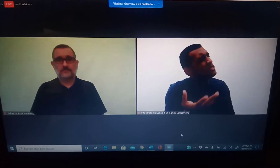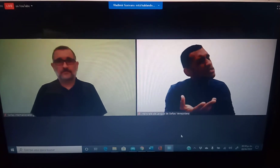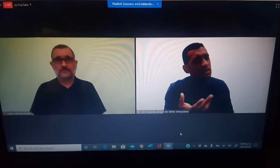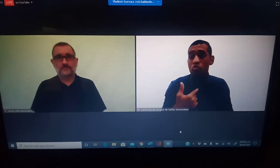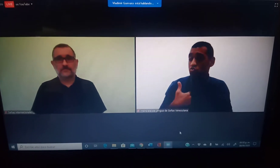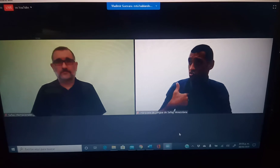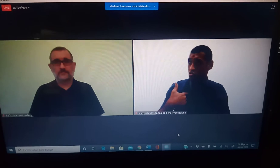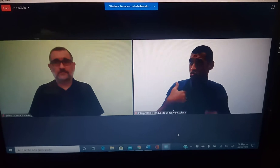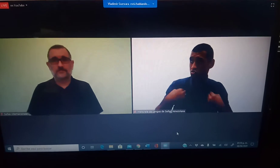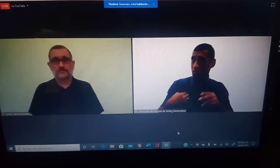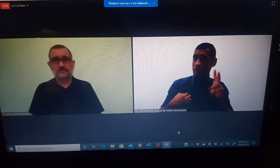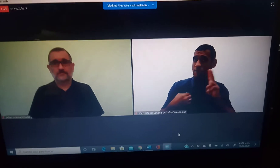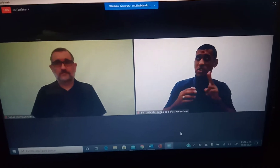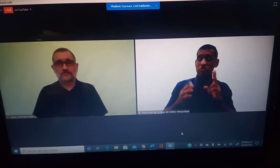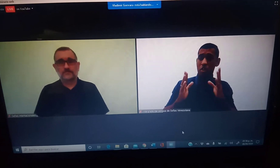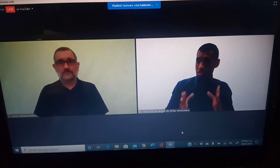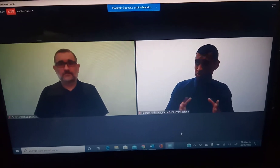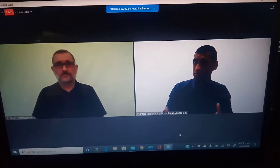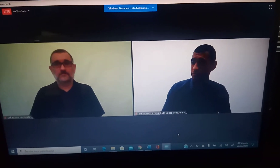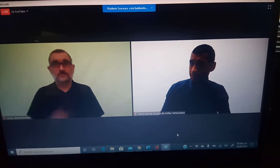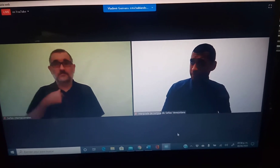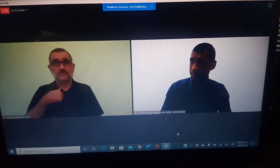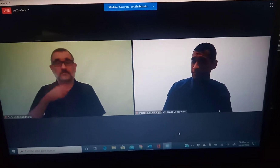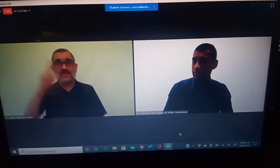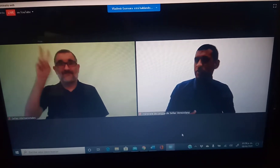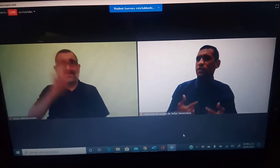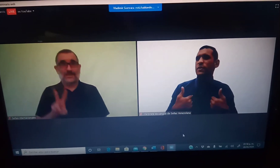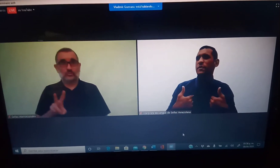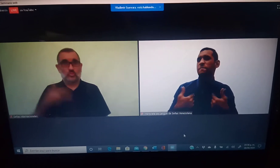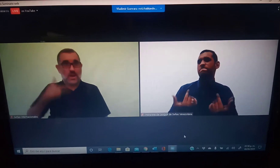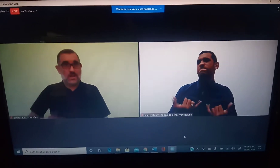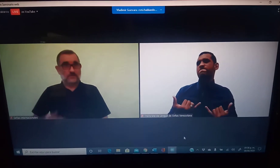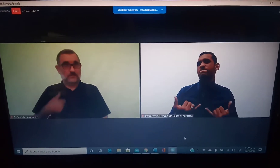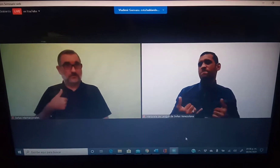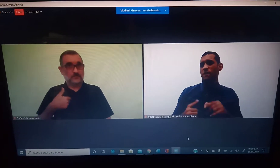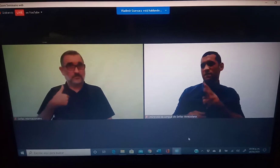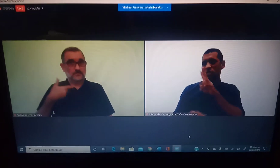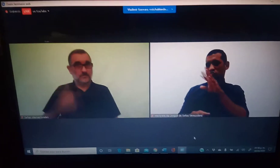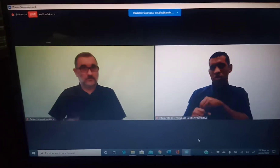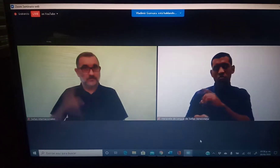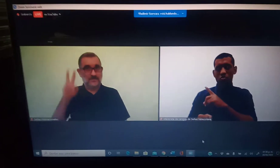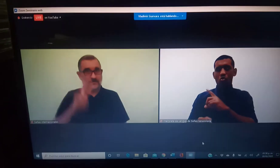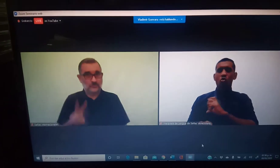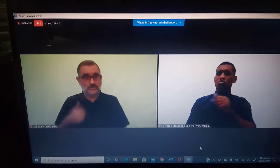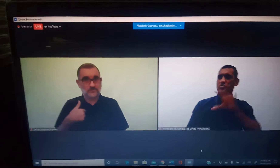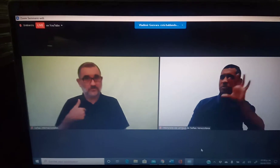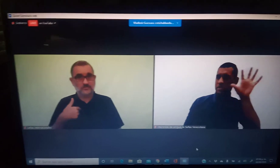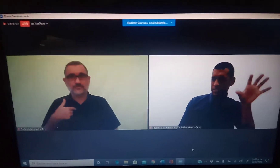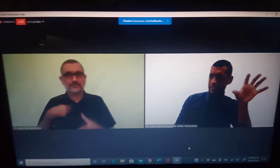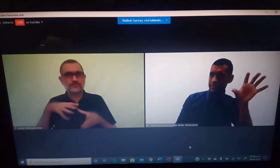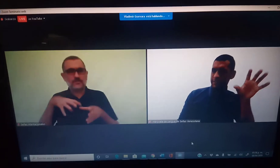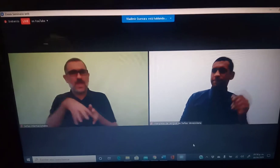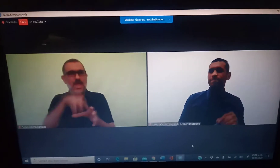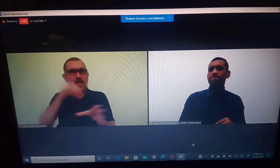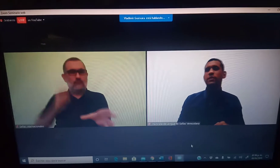soy venezolano. Ajá. Sin embargo, estoy fuera del país ahorita, en este momento. Sin embargo, quería